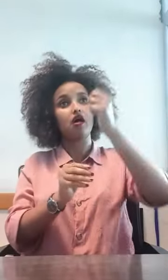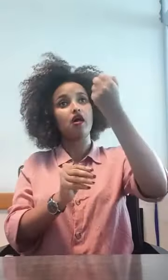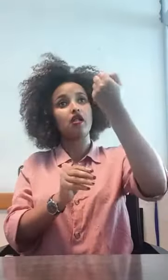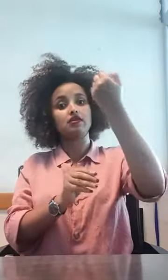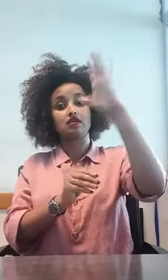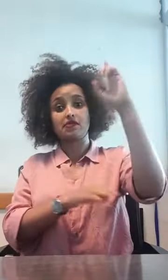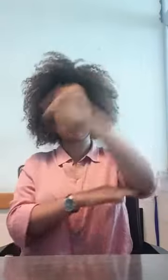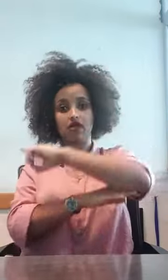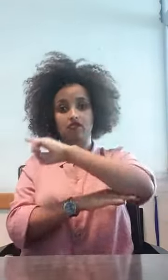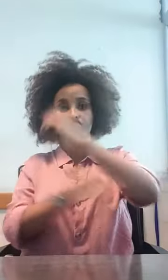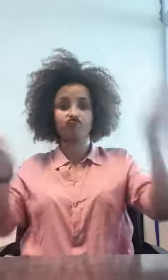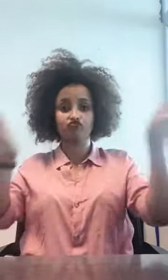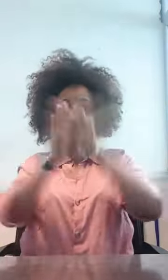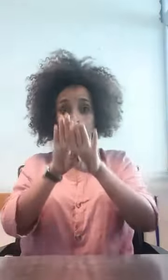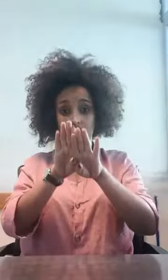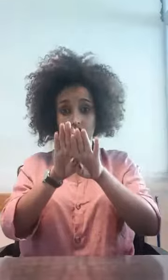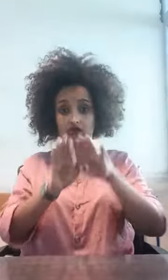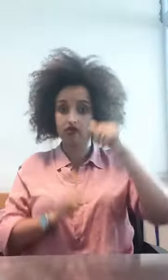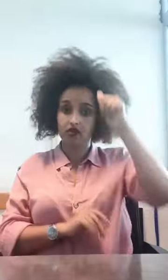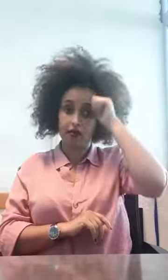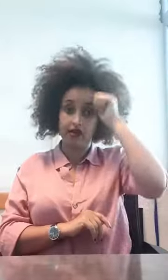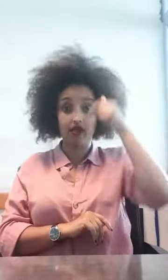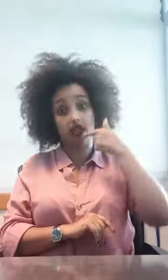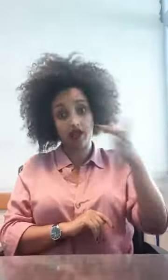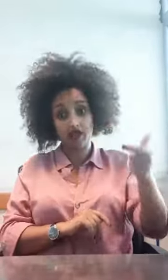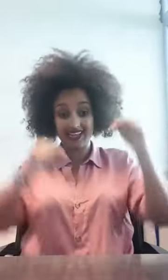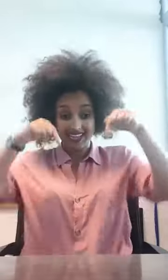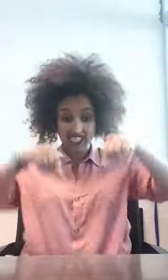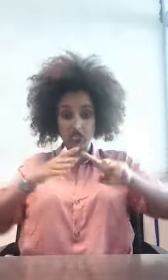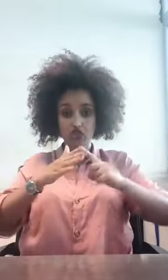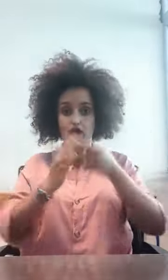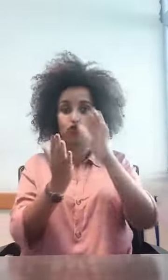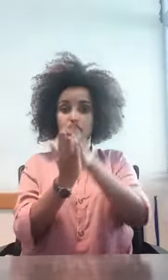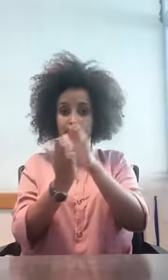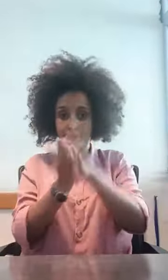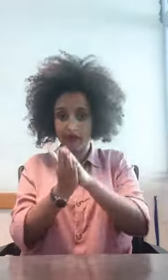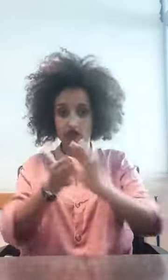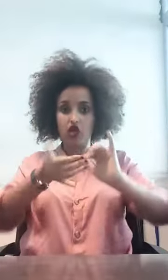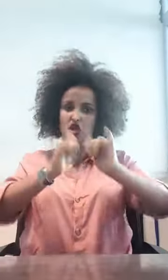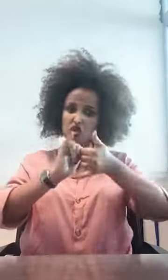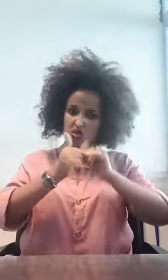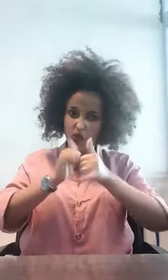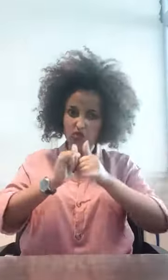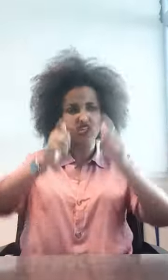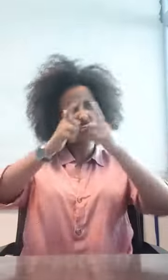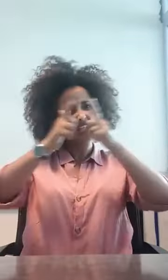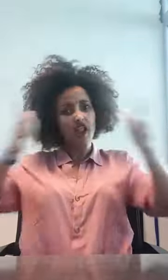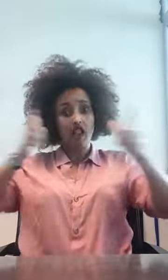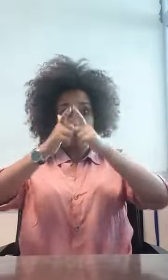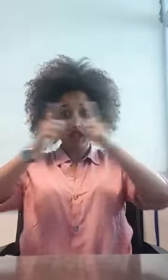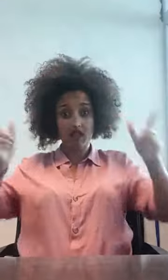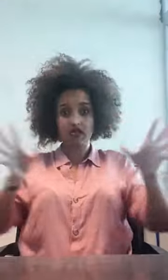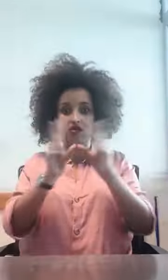አህመድ አሳውቋል። ከዛሬ ጀምሮ ትምህርት ቤቶች ስፖርታዊ እንቅስቃሴዎች እና ትላልቅ ስብሰባዎች በመላ ሀገሪቱ ለ15